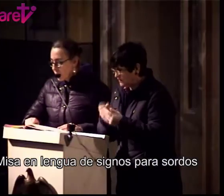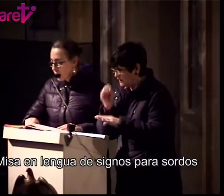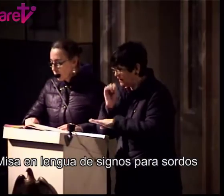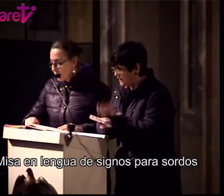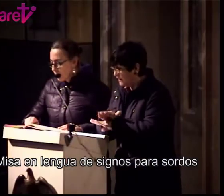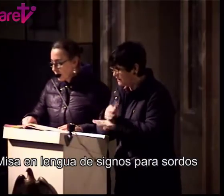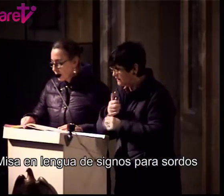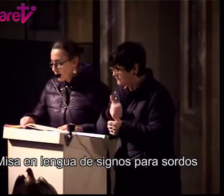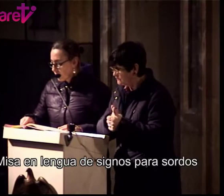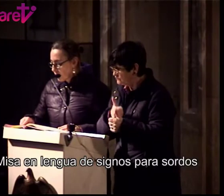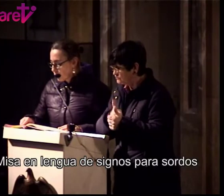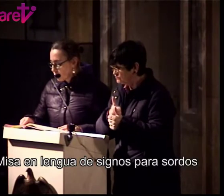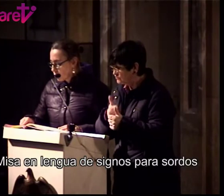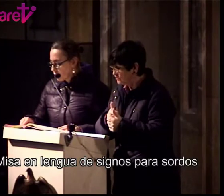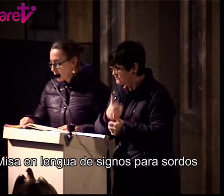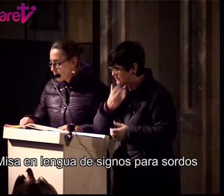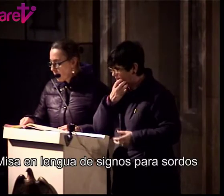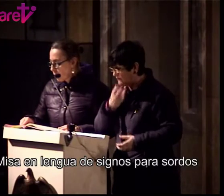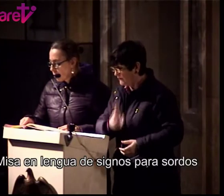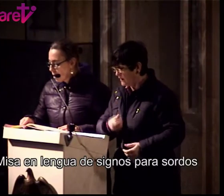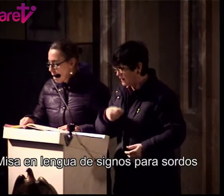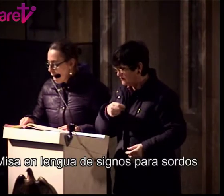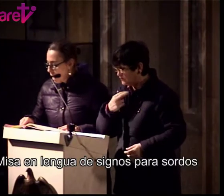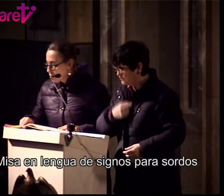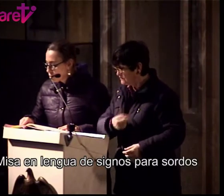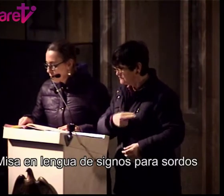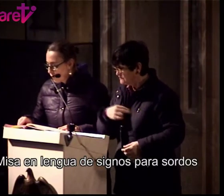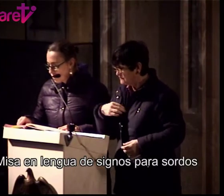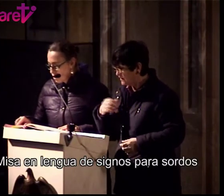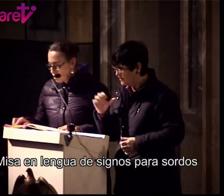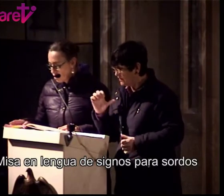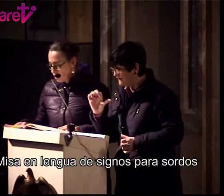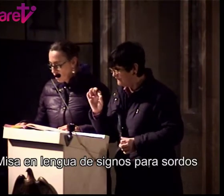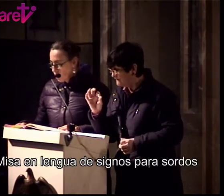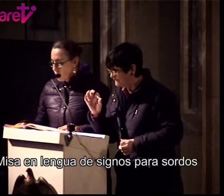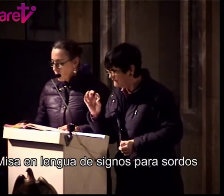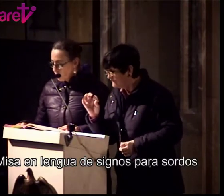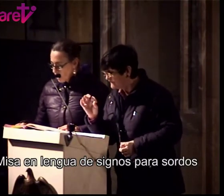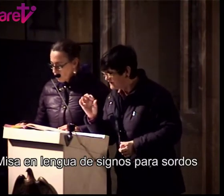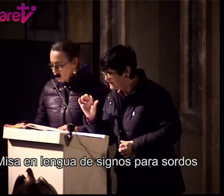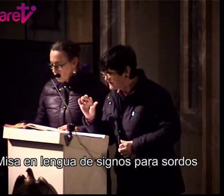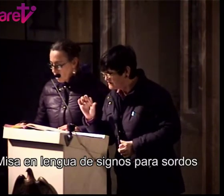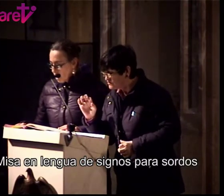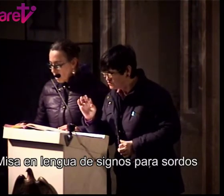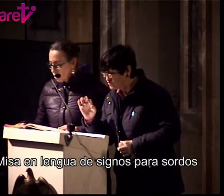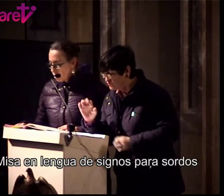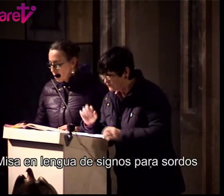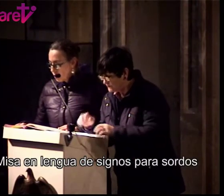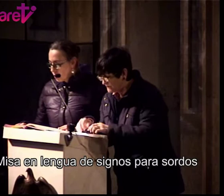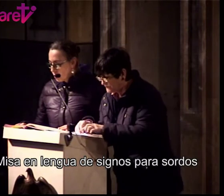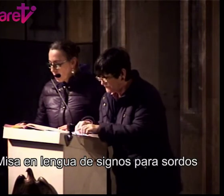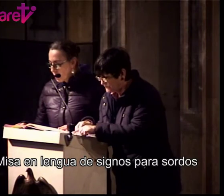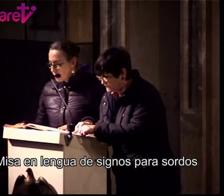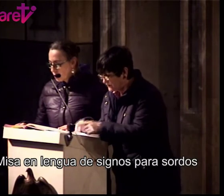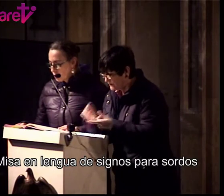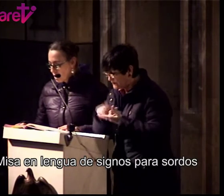Lectura de la carta del apóstol San Pablo a los Efesios. Hermanos, en otro tiempo erais